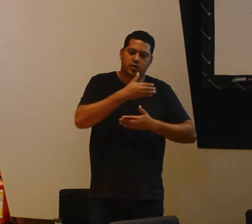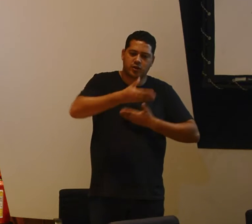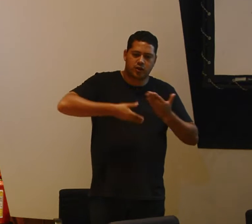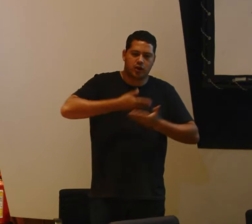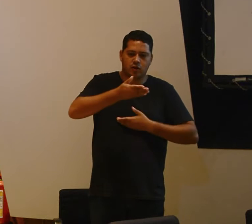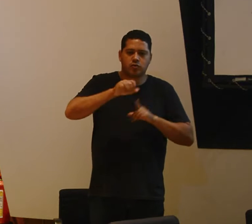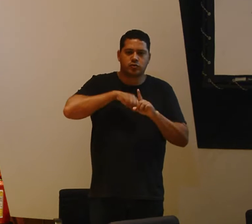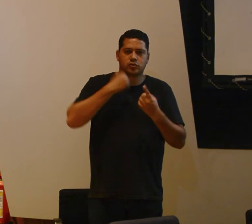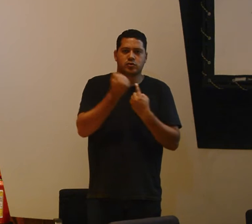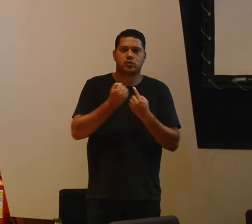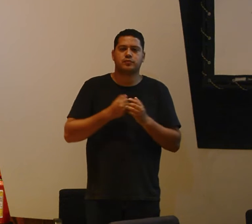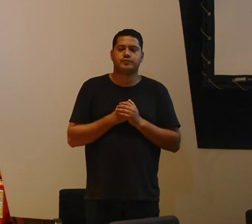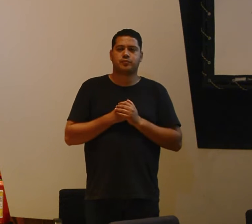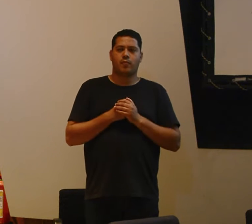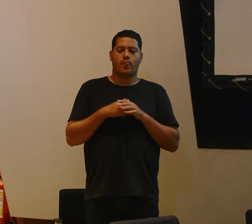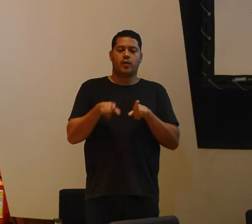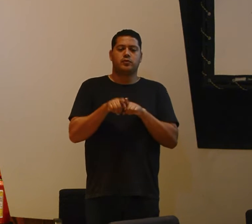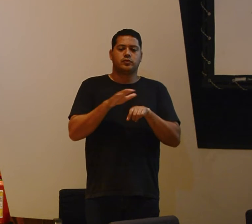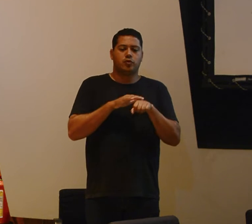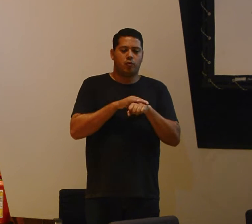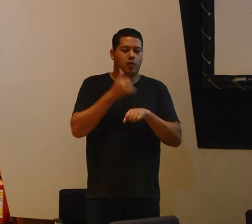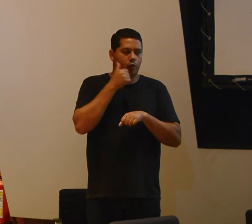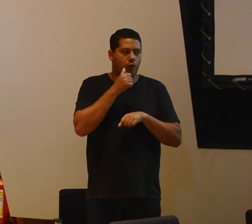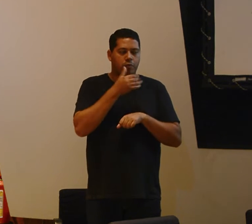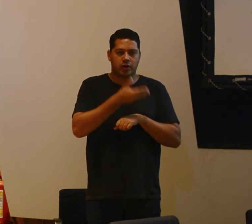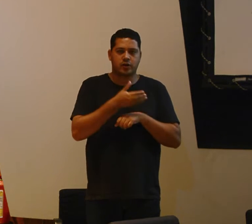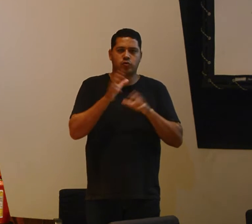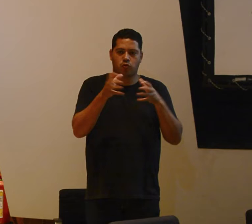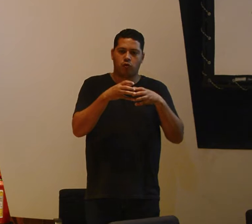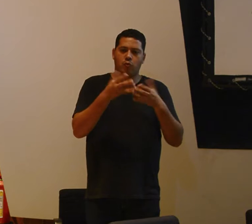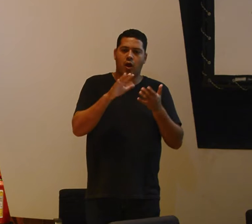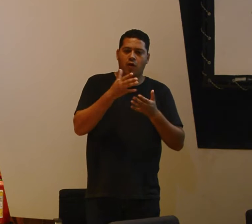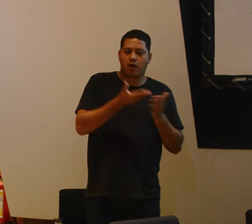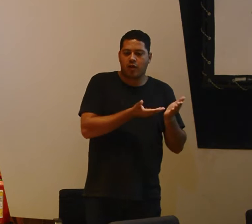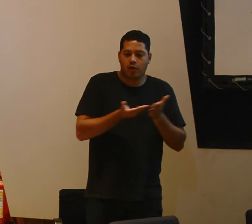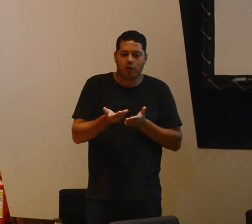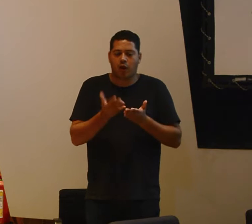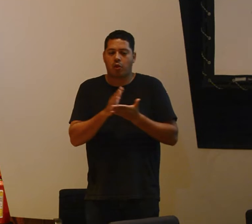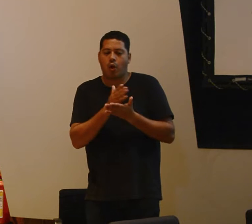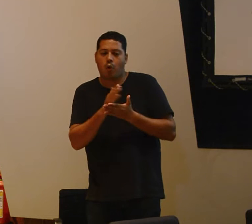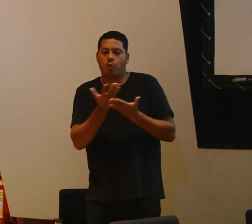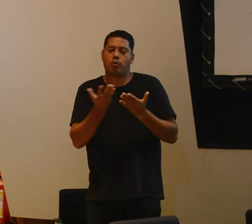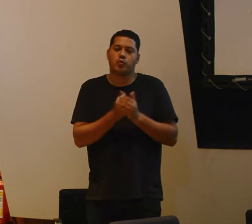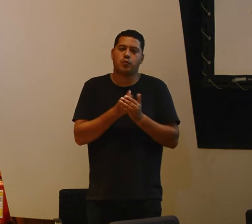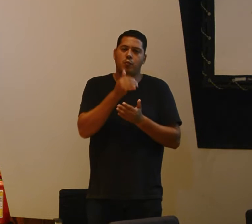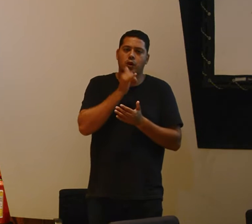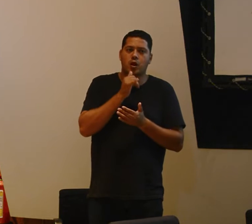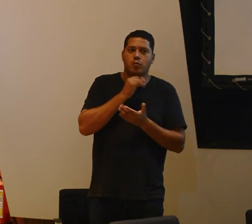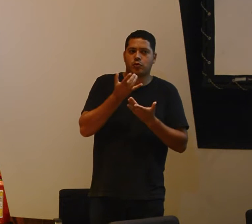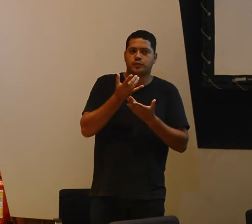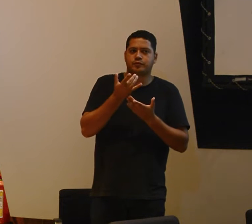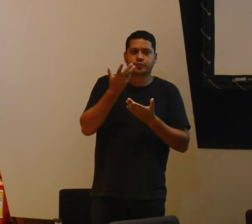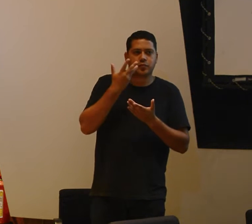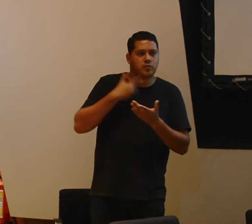social. E conversando com as meninas em equipe, às vezes elas trazem algumas demandas, por exemplo, da criança não conseguir